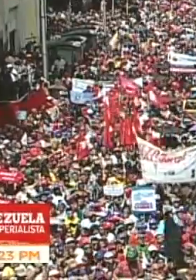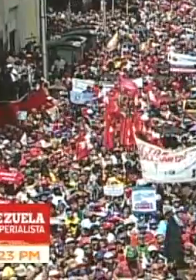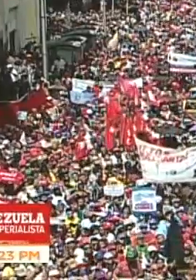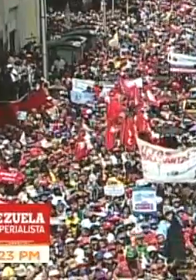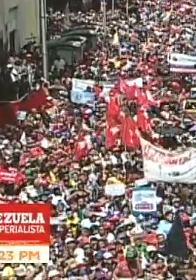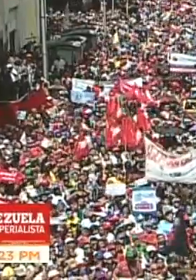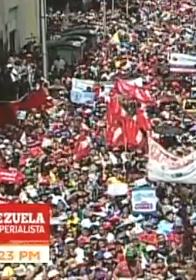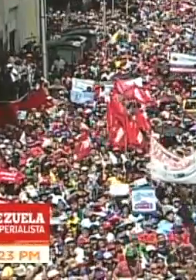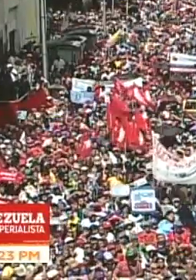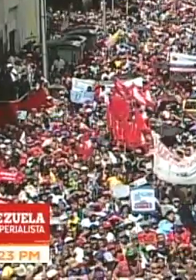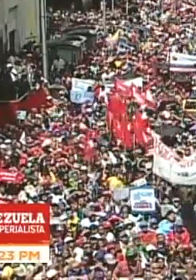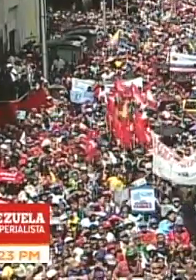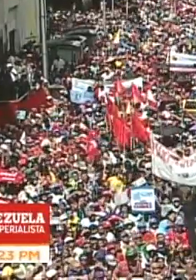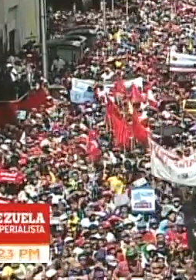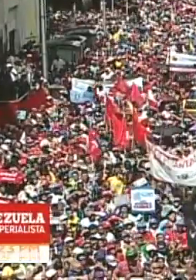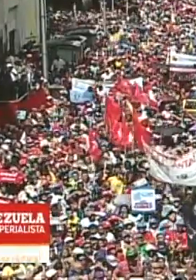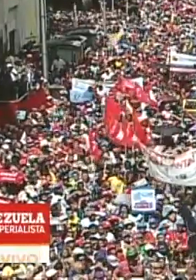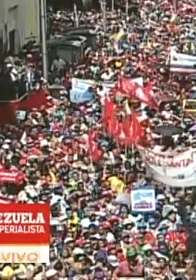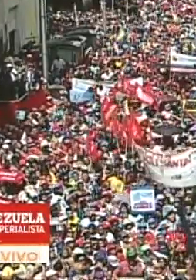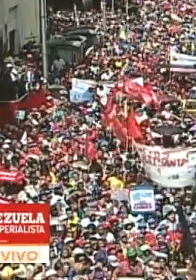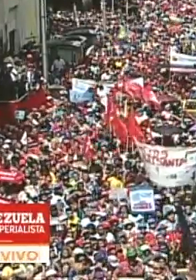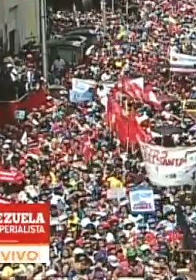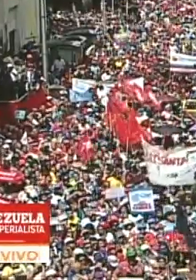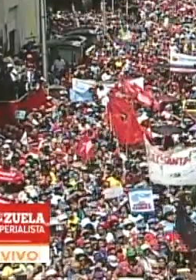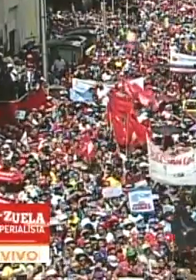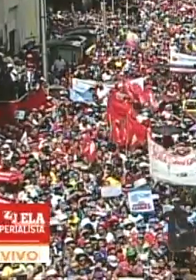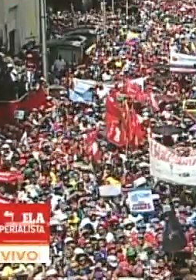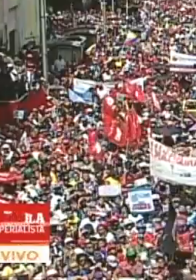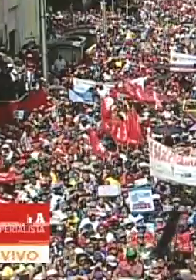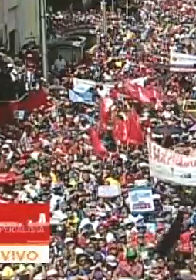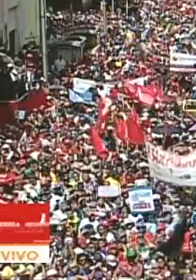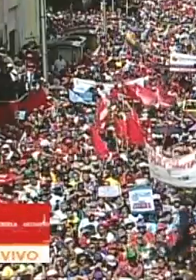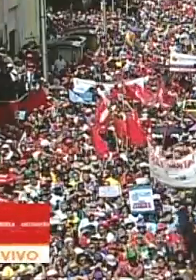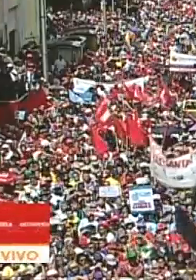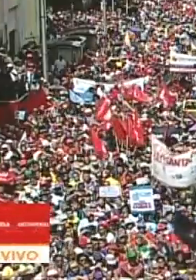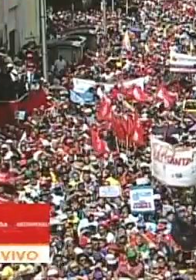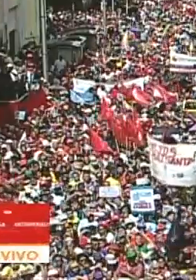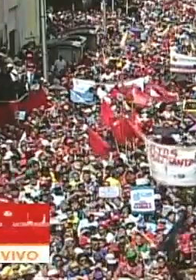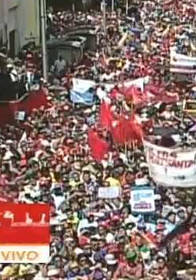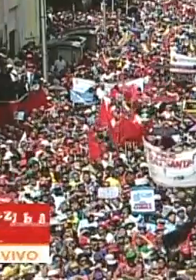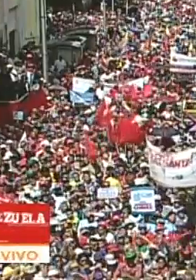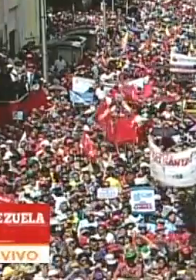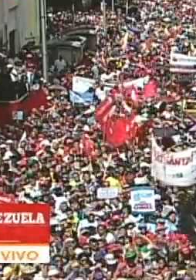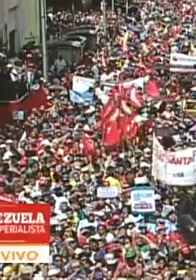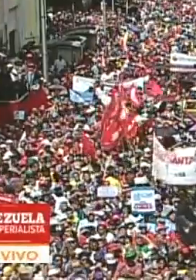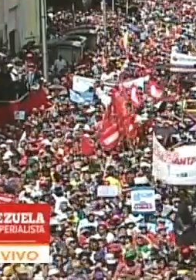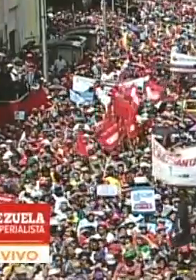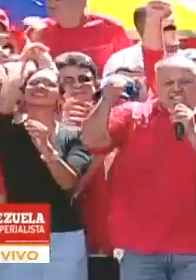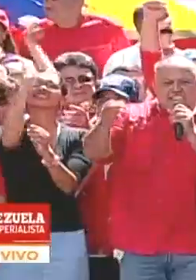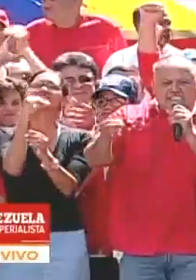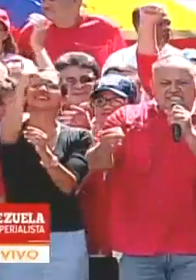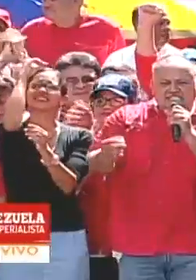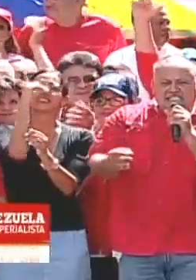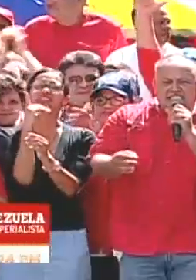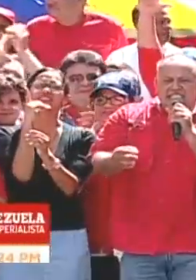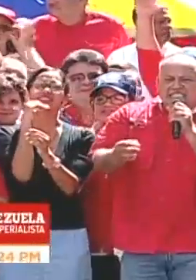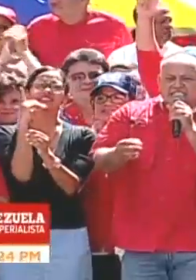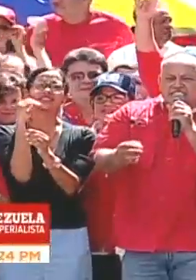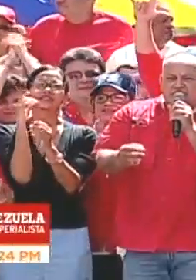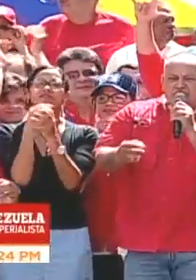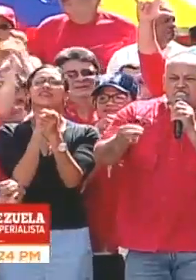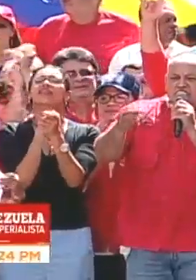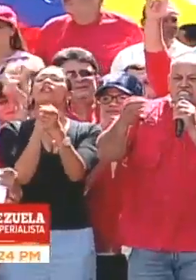de señas hoy en este acto, porque los compañeros y compañeras con alguna